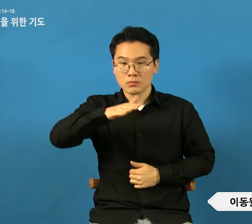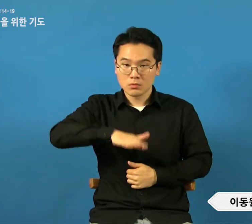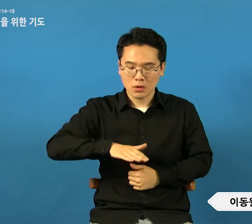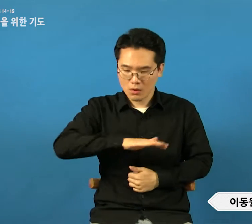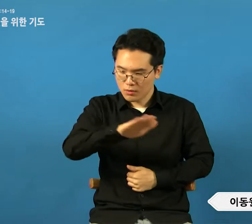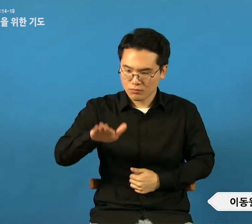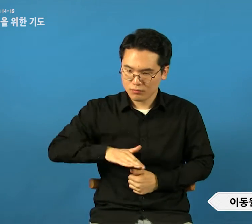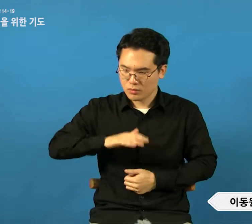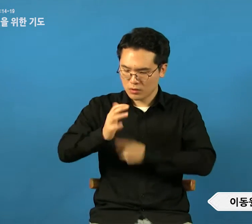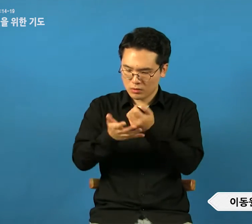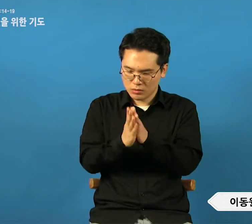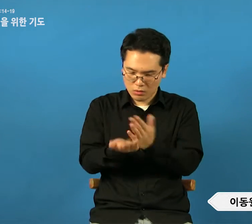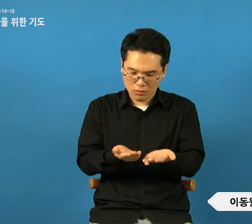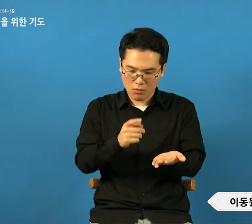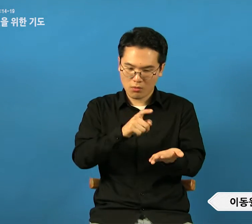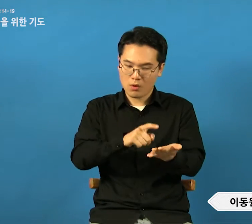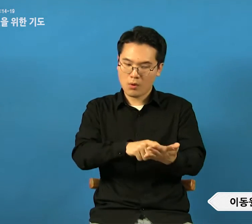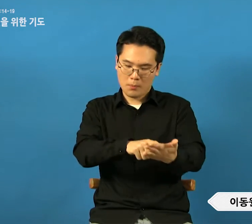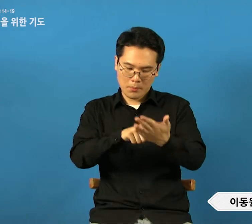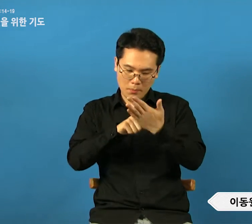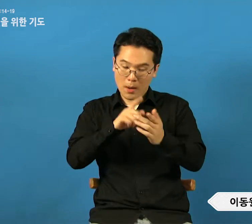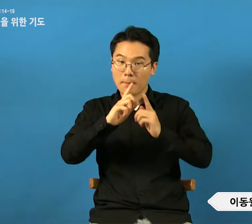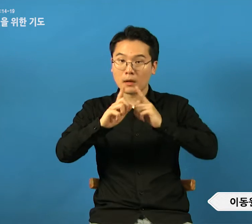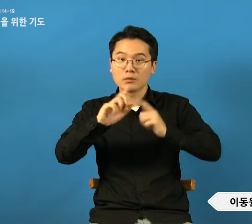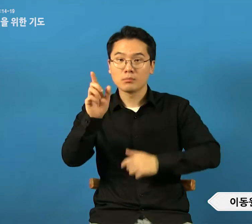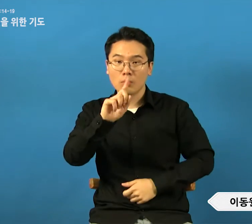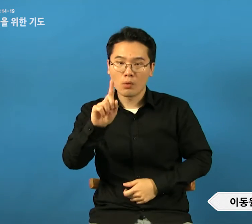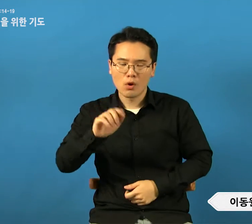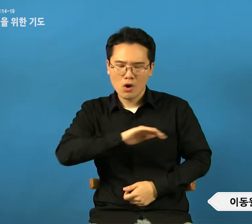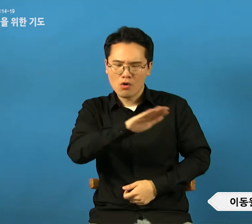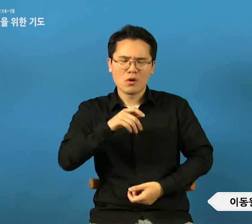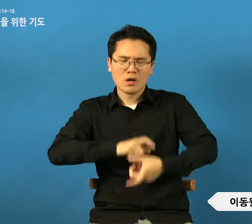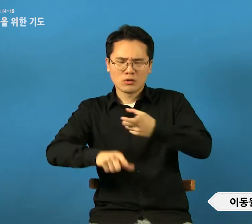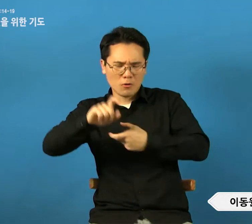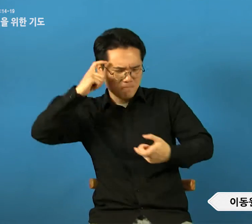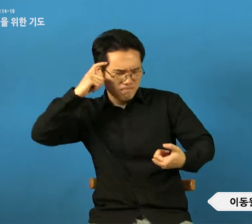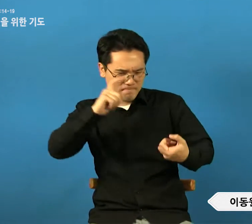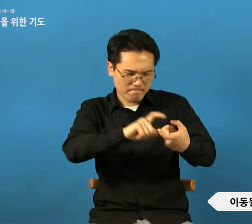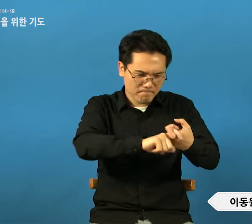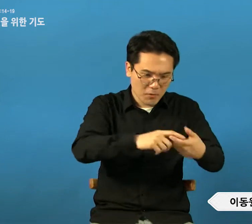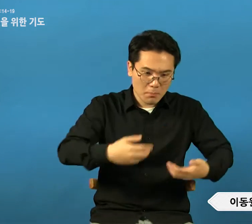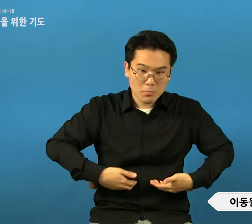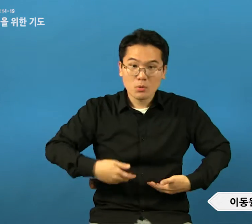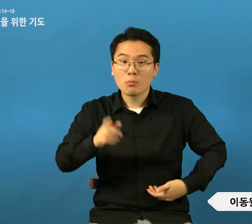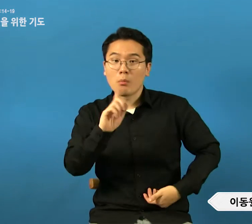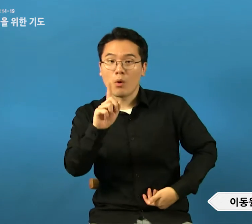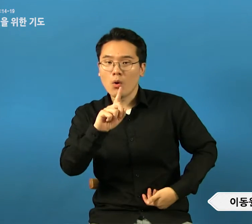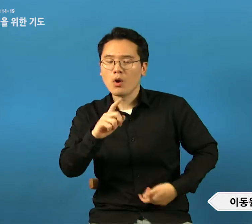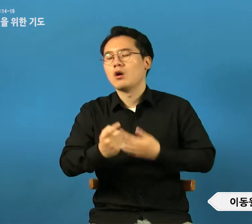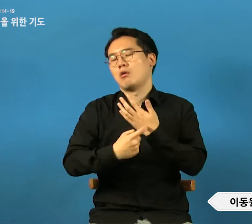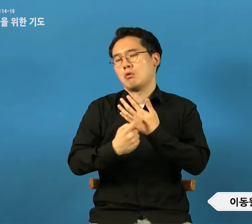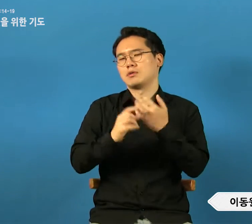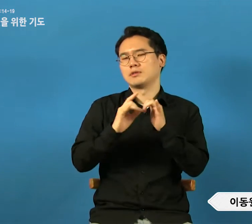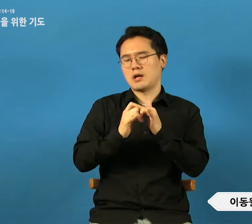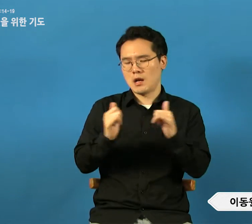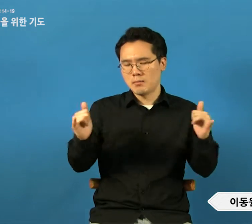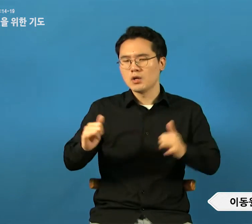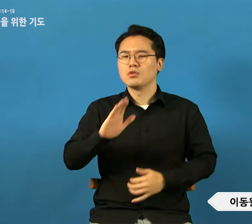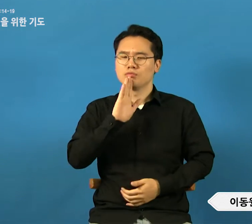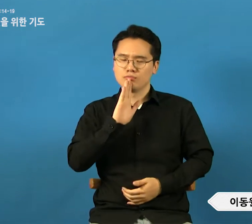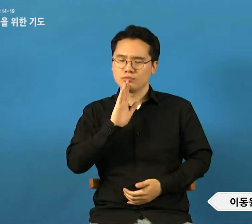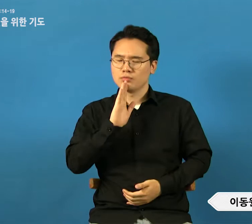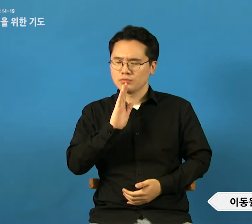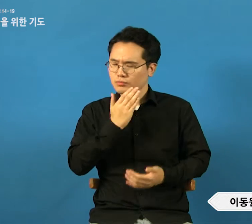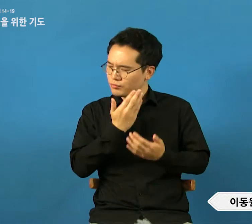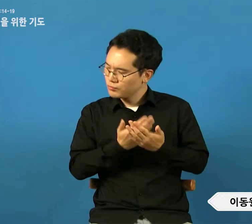본문은 우리가 가져야 할 더 중요한 관심은 겉사람 이상으로, 겉사람도 중요하지만 겉사람 속에